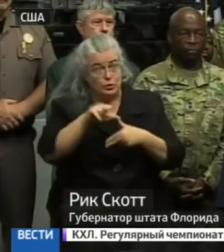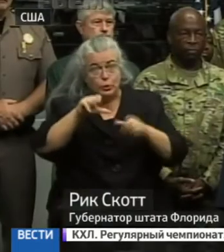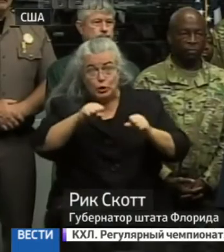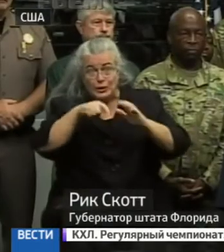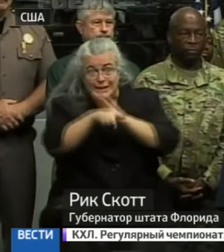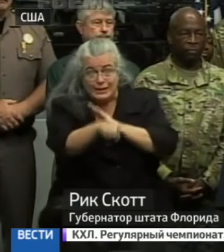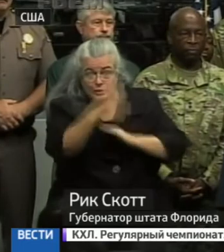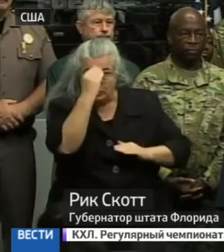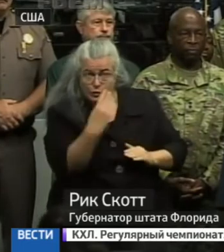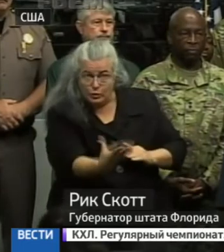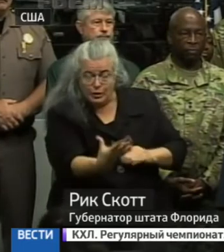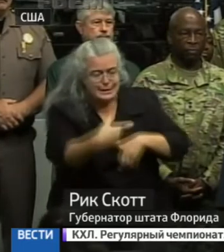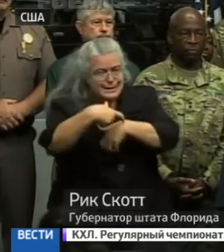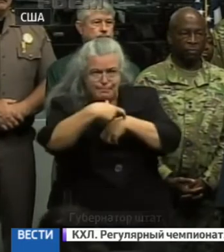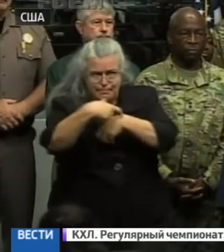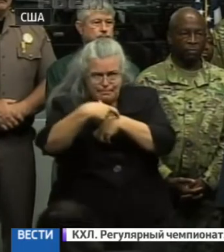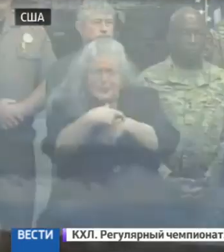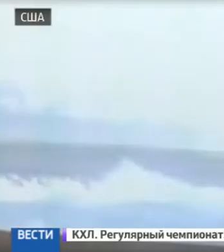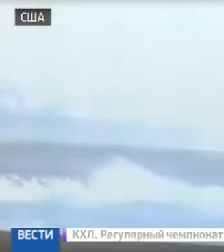вас. Времени остается все меньше.